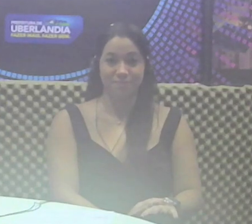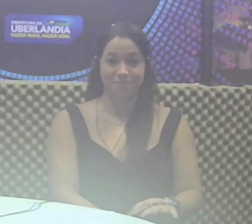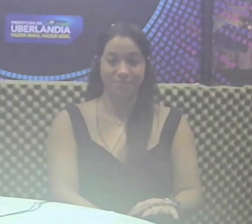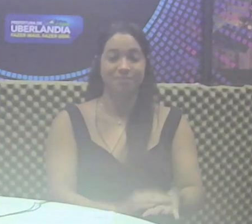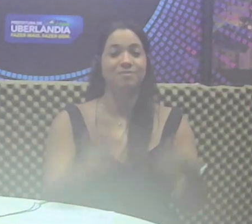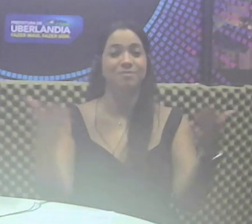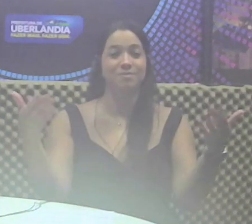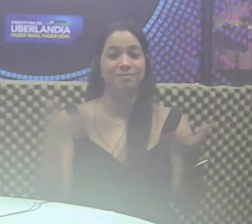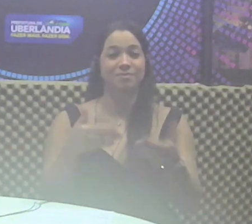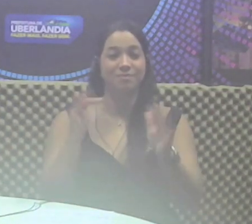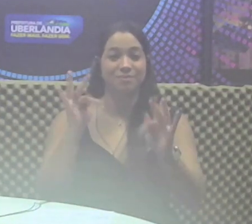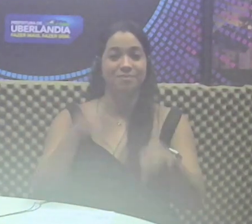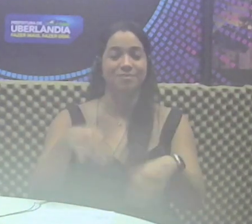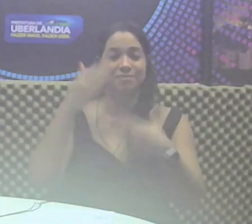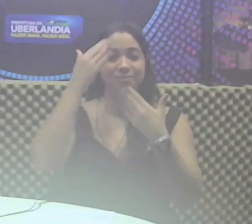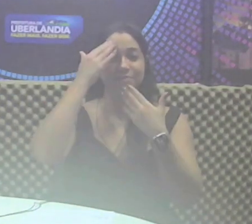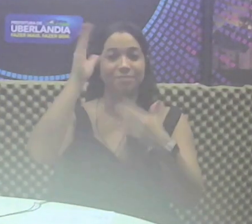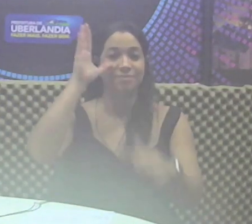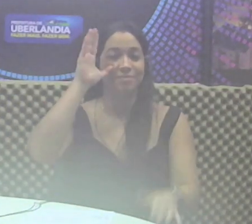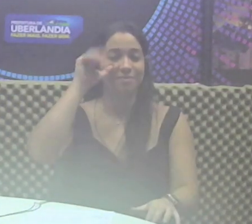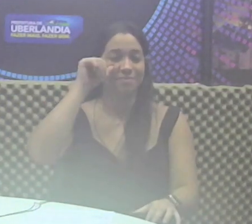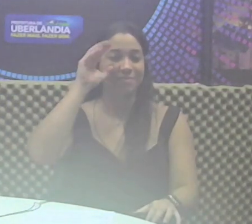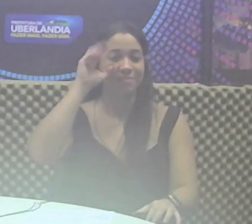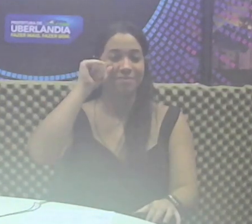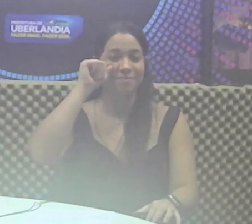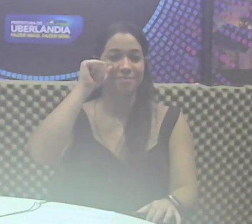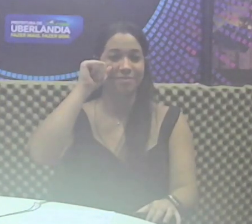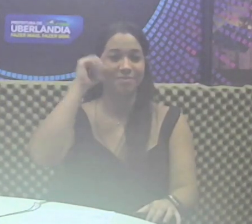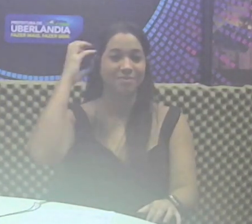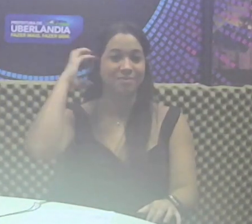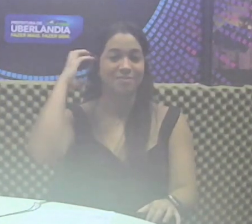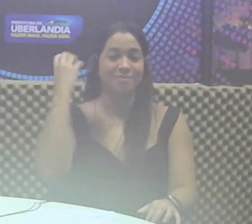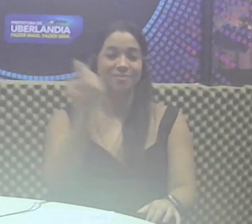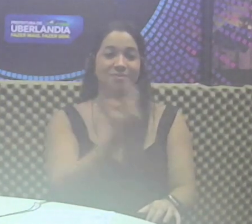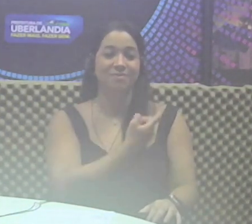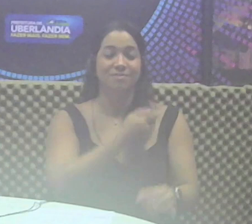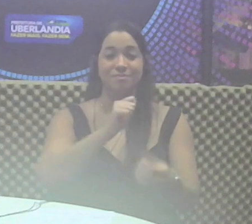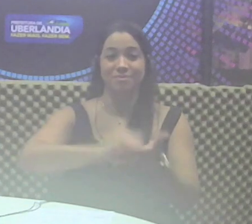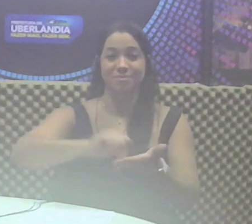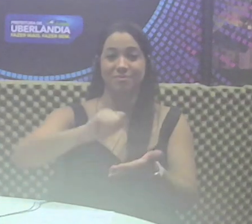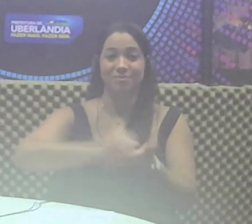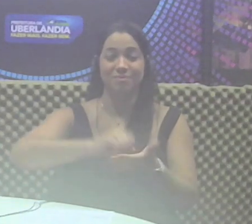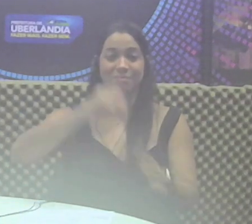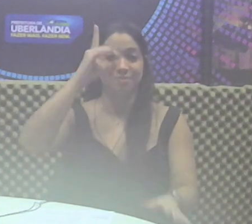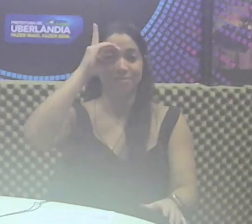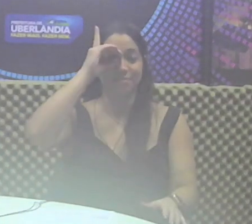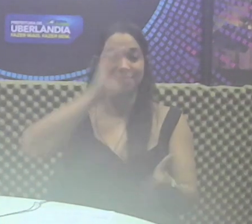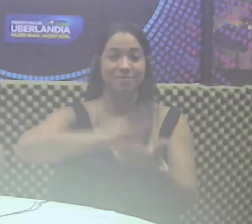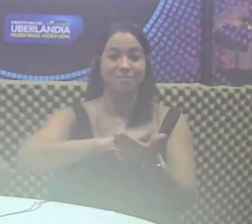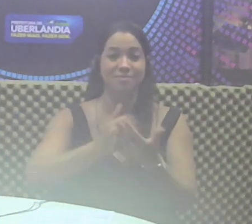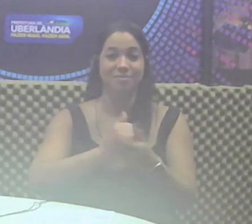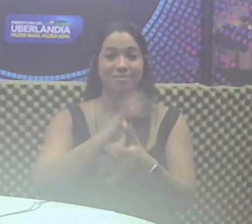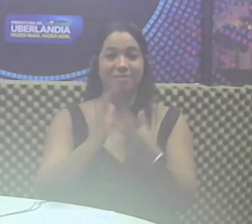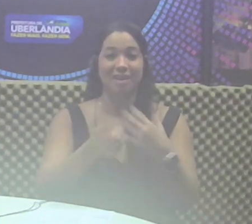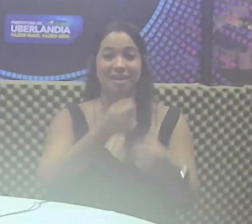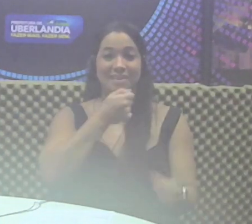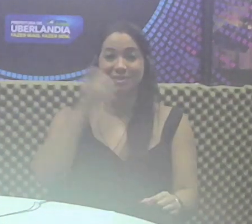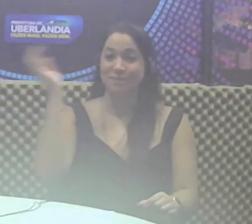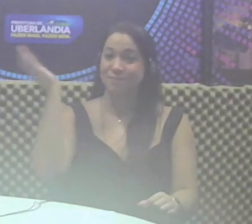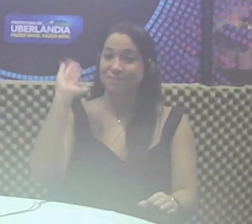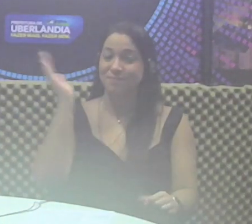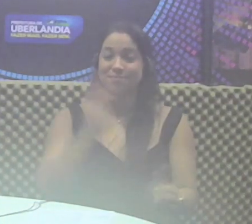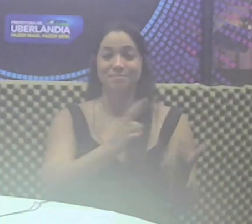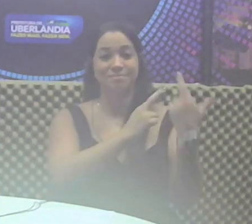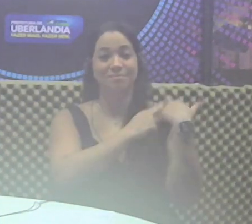A edição de hoje fica por aqui. Muito obrigada pela sua audiência. Edição Daniela Aires, tradução em Libras Amanda